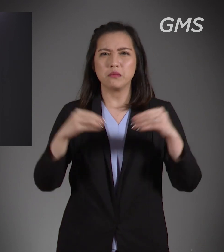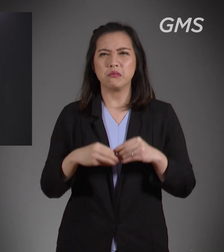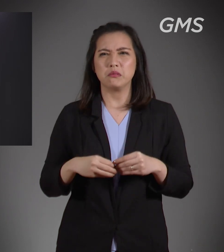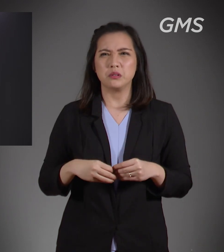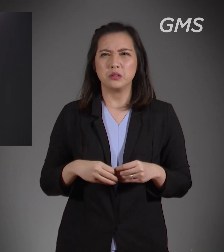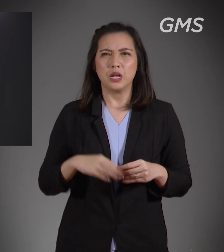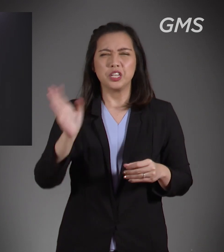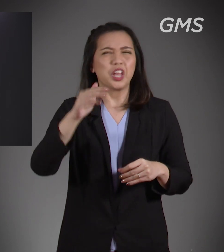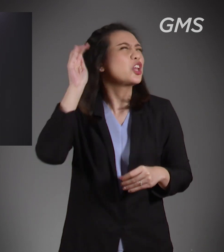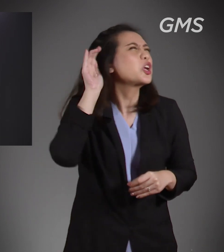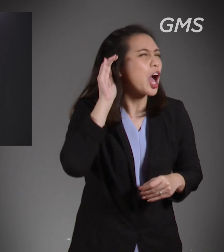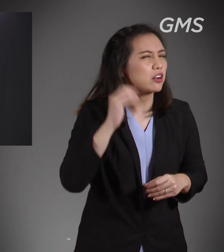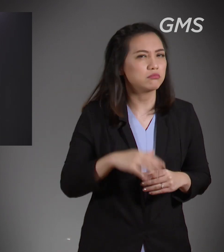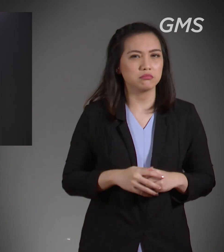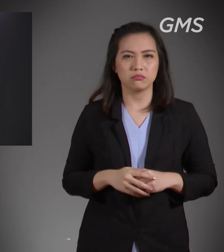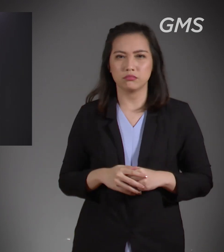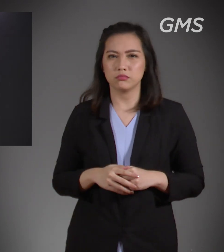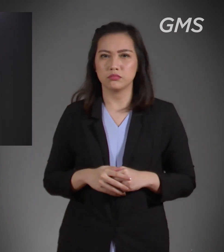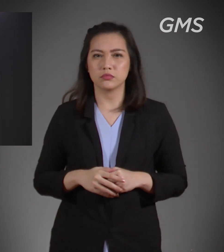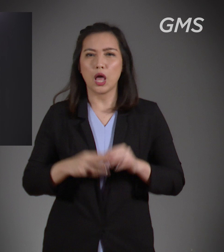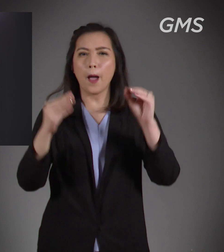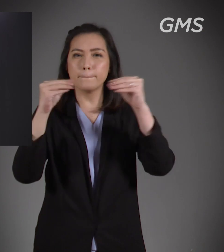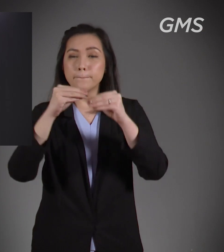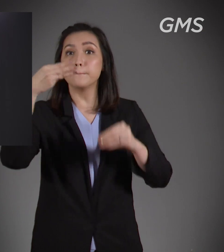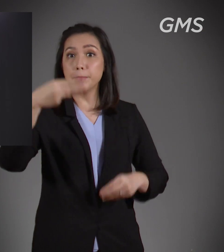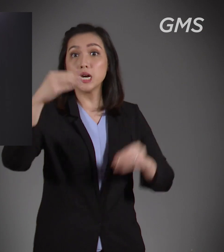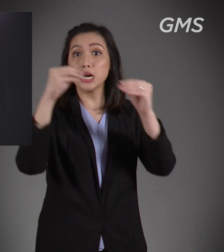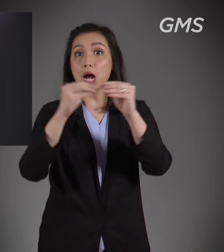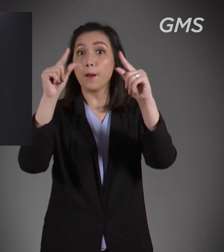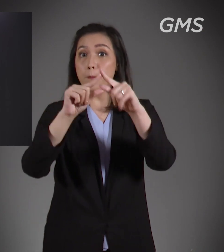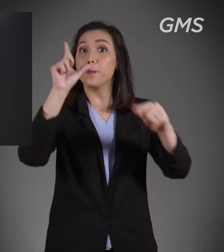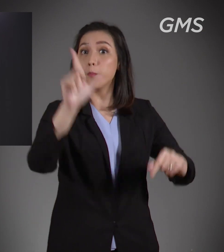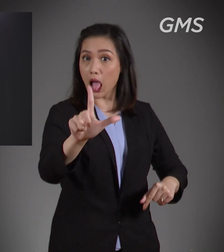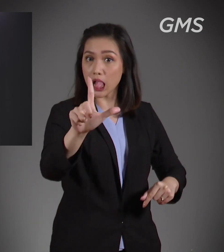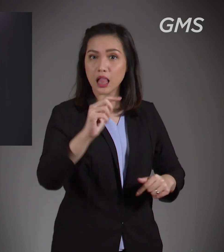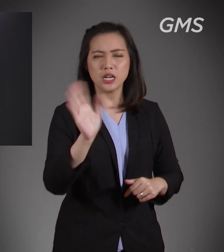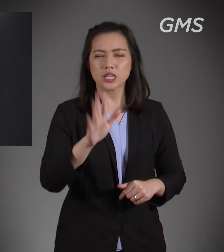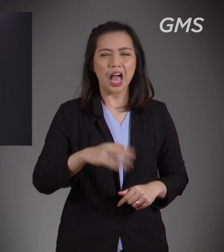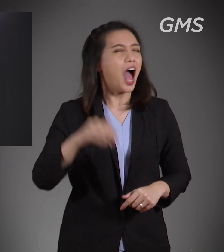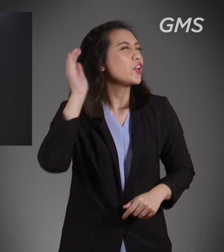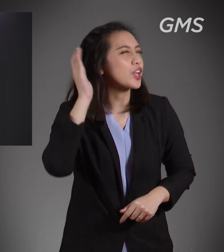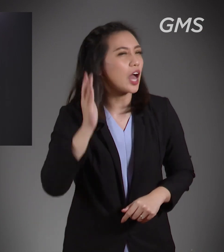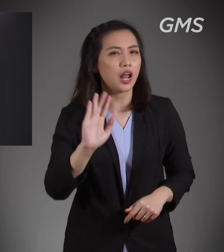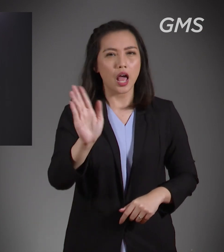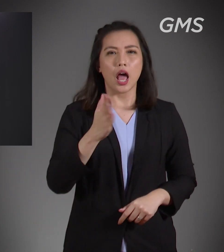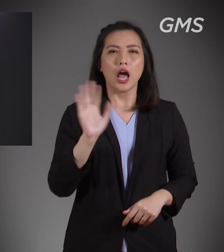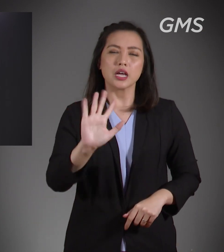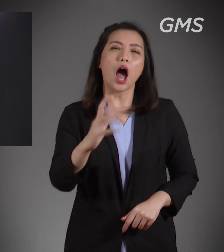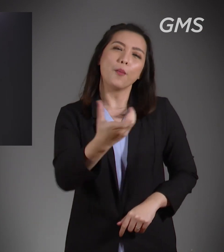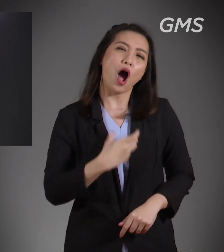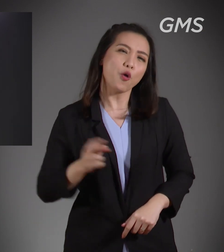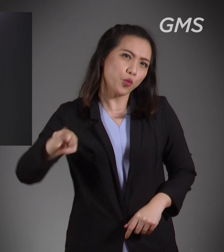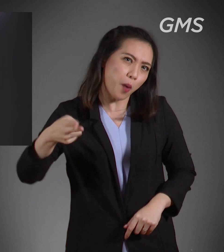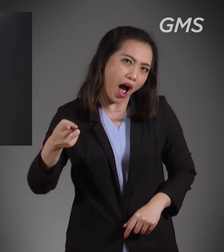kalau nggak dipukul sampai hancur gitu nggak ngerti, nggak belajar sesuatu. Orang yang harus belajar the hard way, dia harus